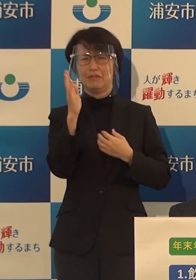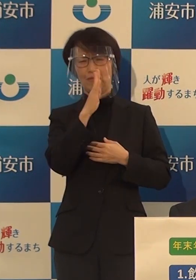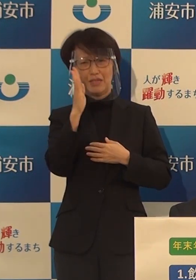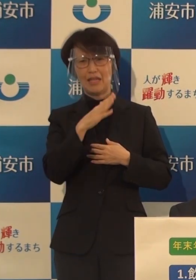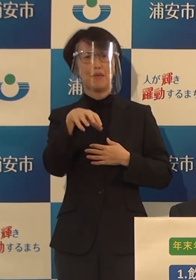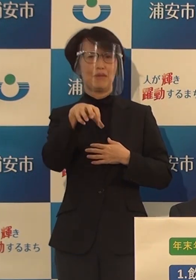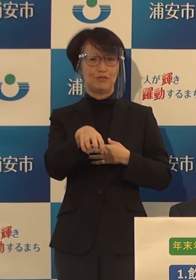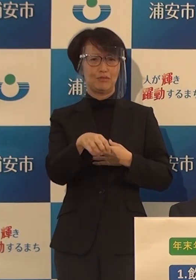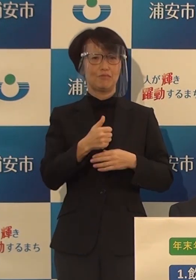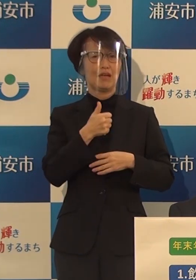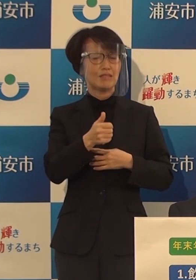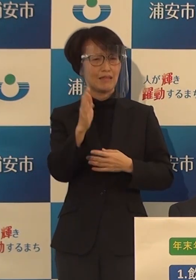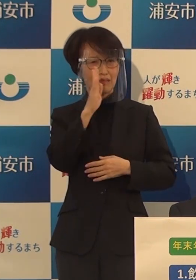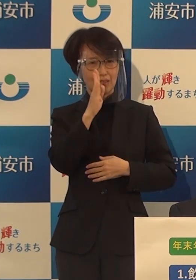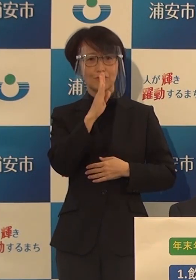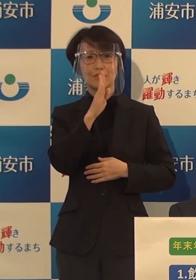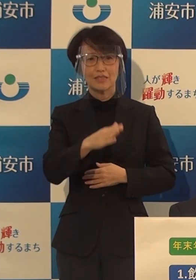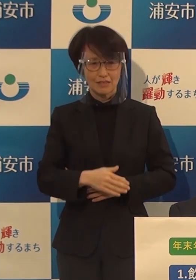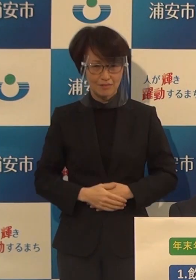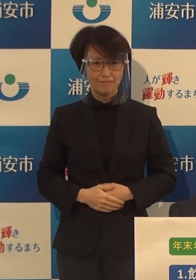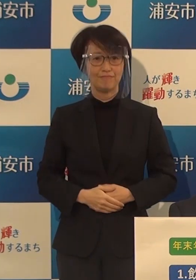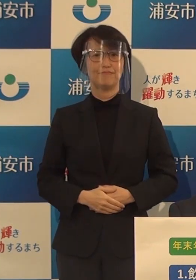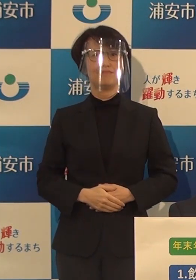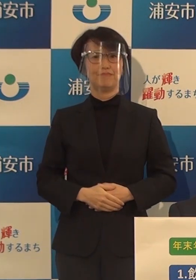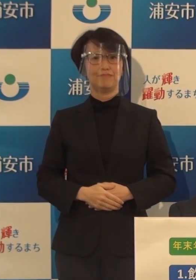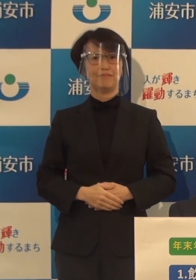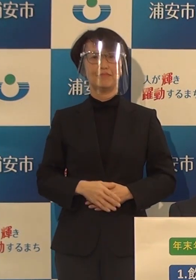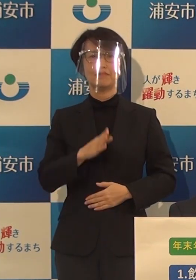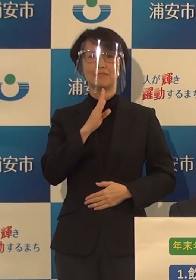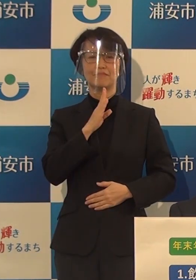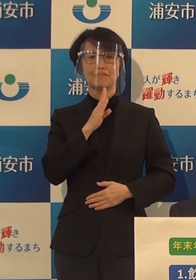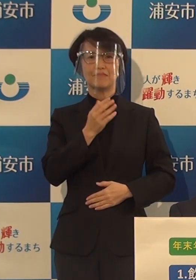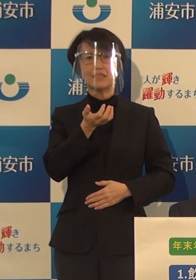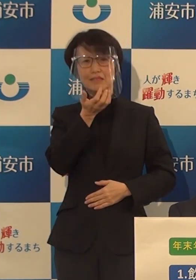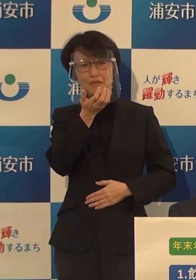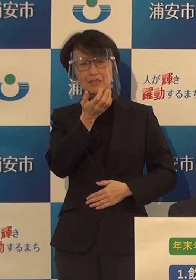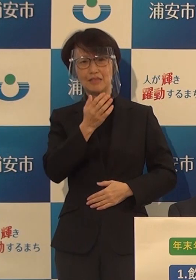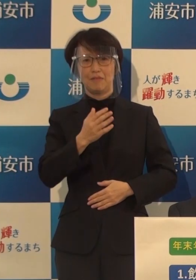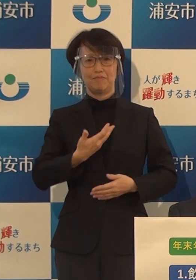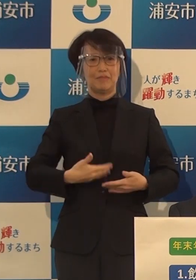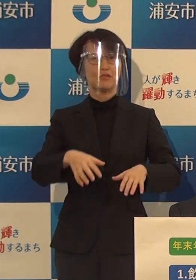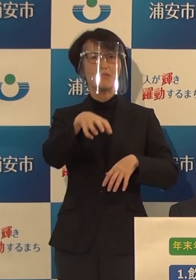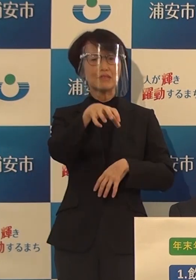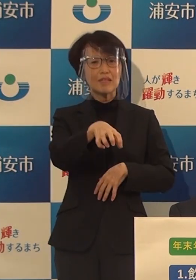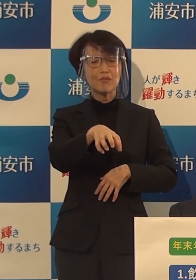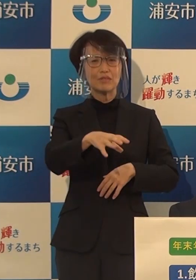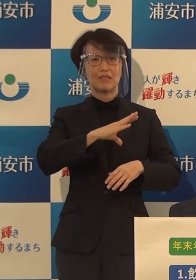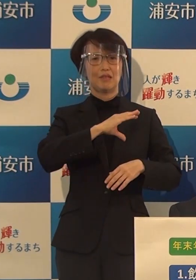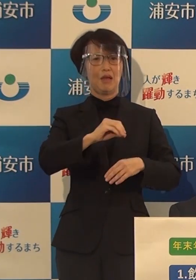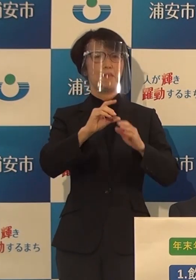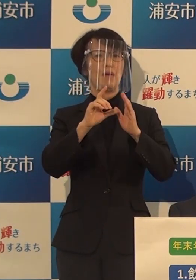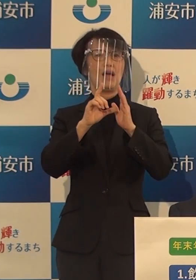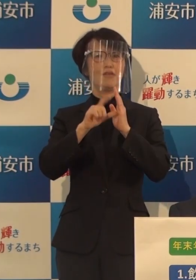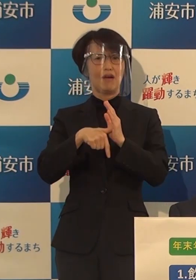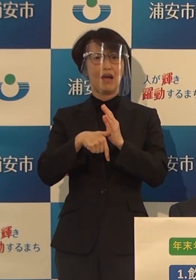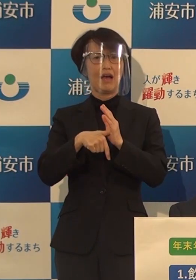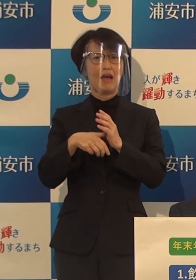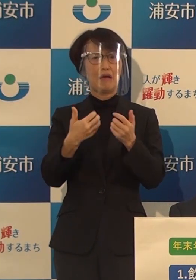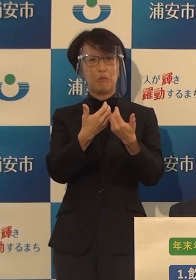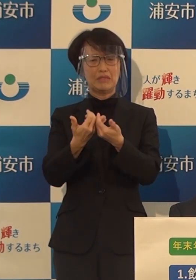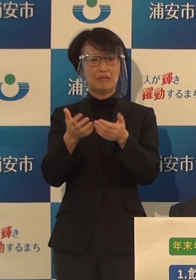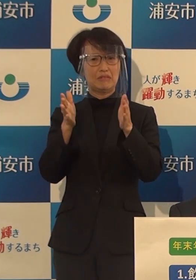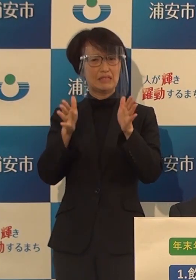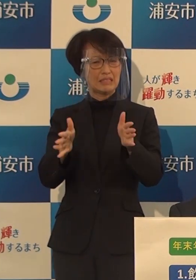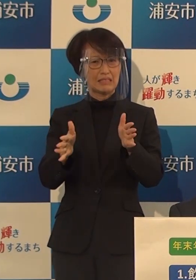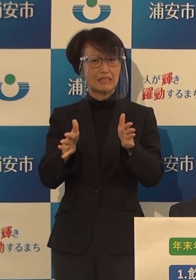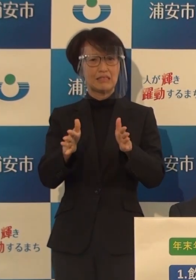。また田舎、ふるさとへ帰省される場合は、混雑する時